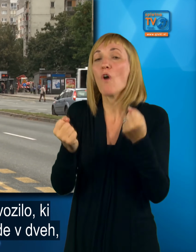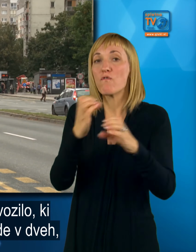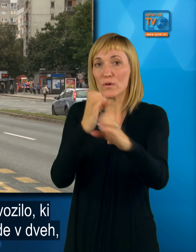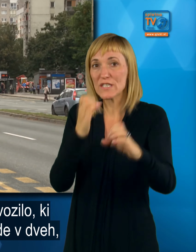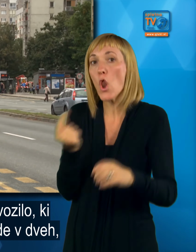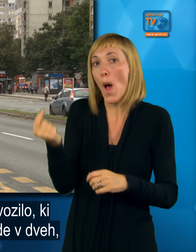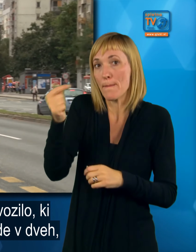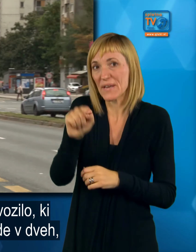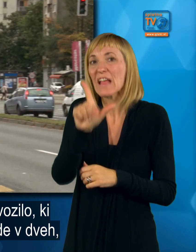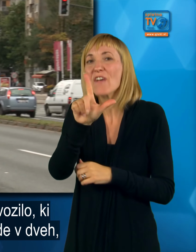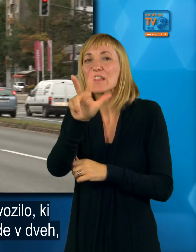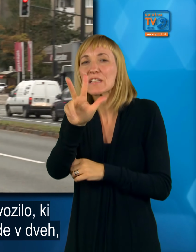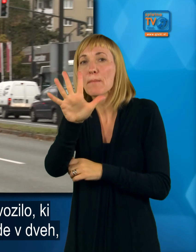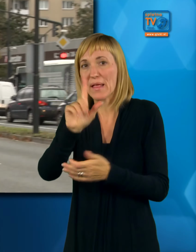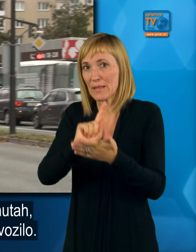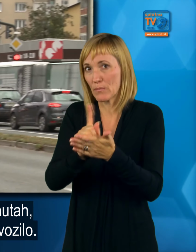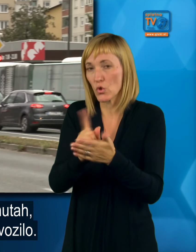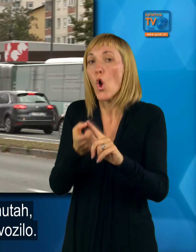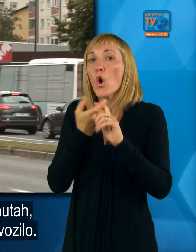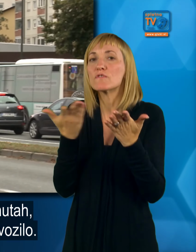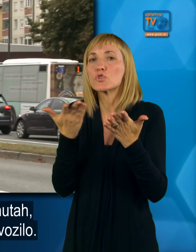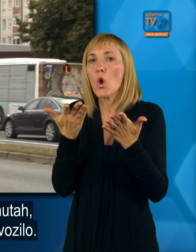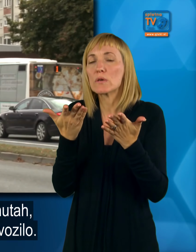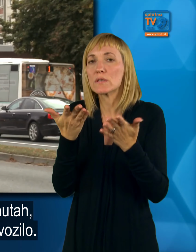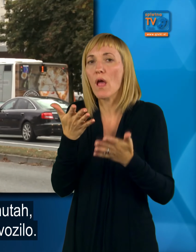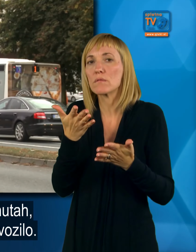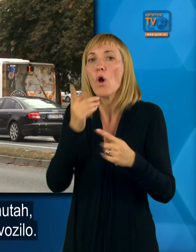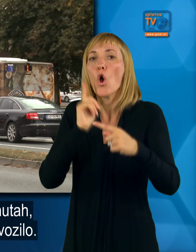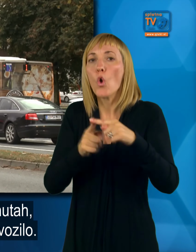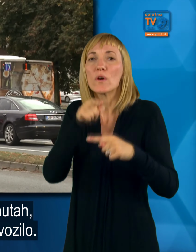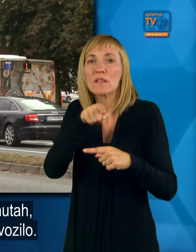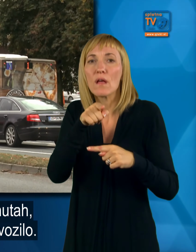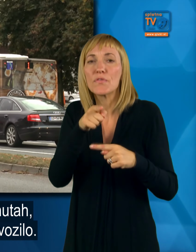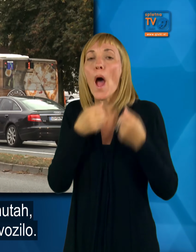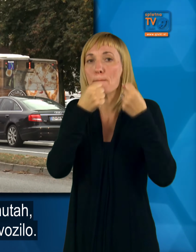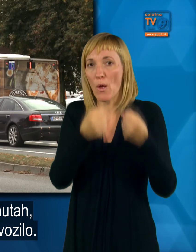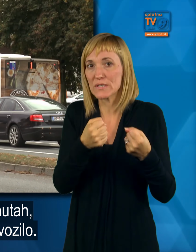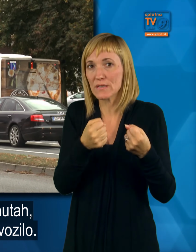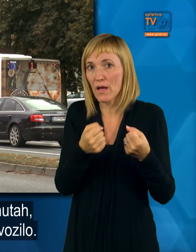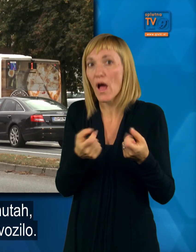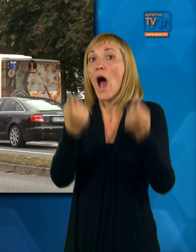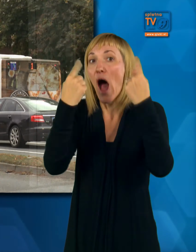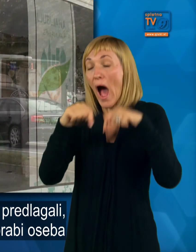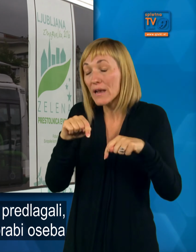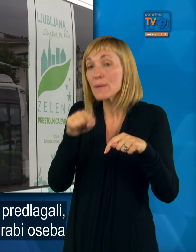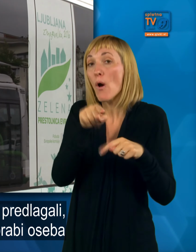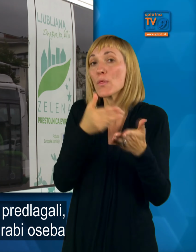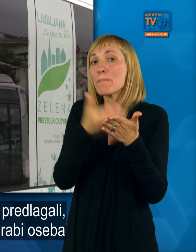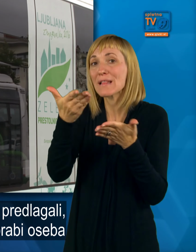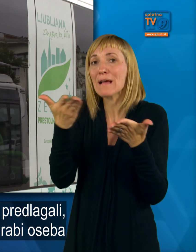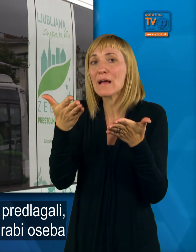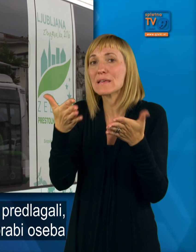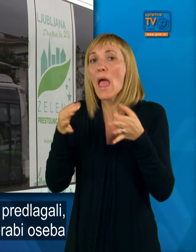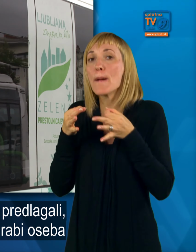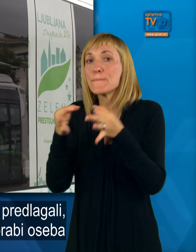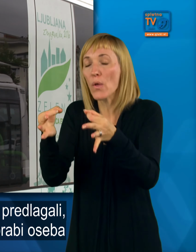ki vas bo peljalo, pride v 2, 3, 5 minutah, odvisno kje konkretno vozilo je, ali pa še celo bojo predlagali,